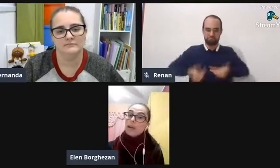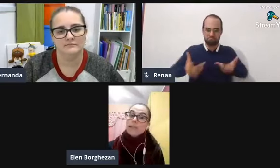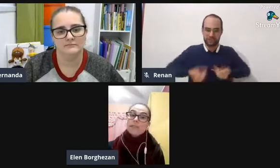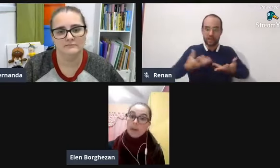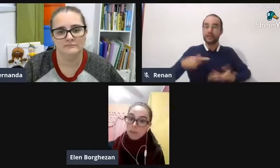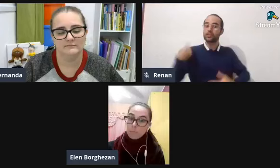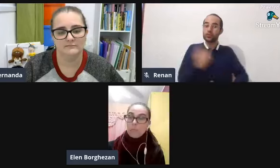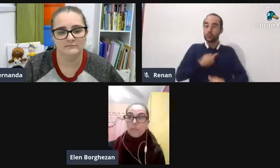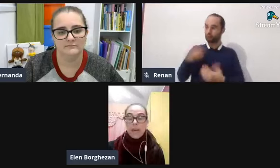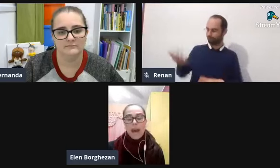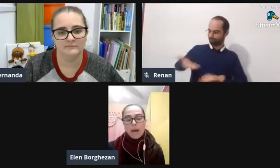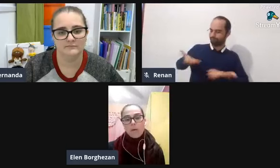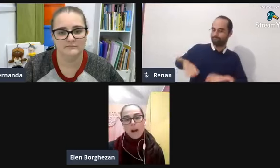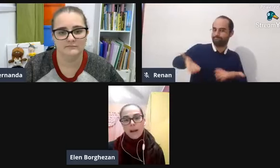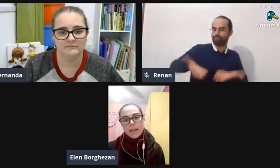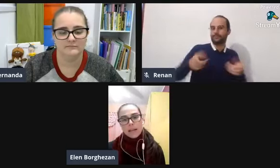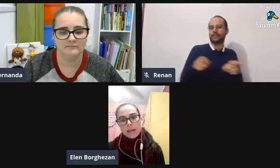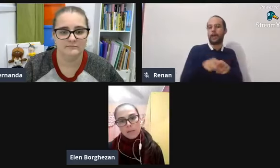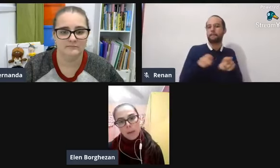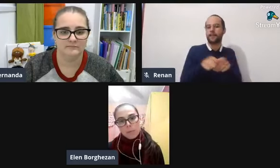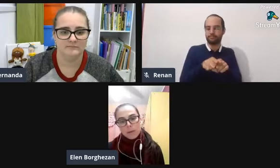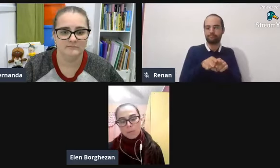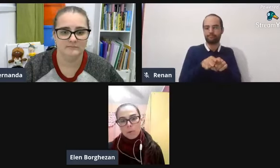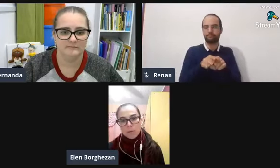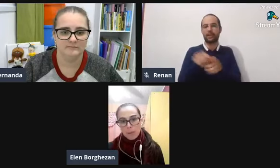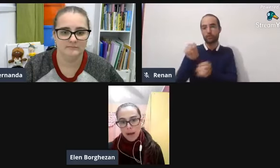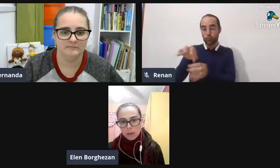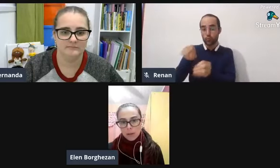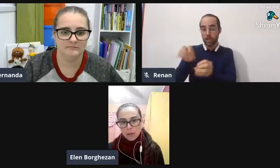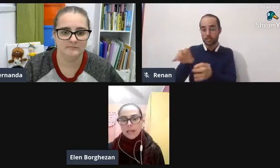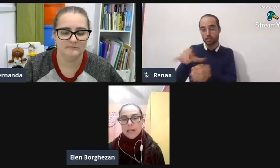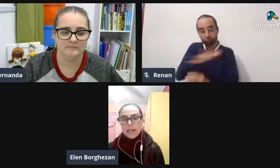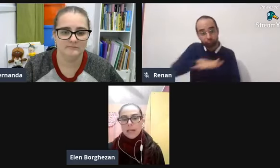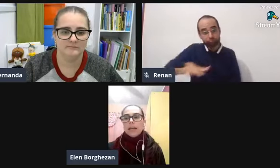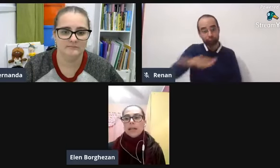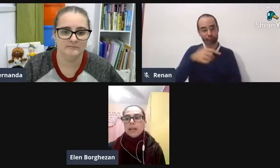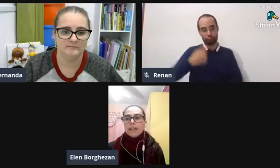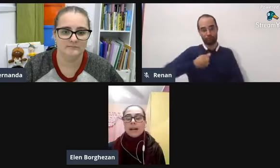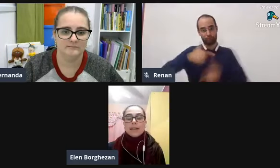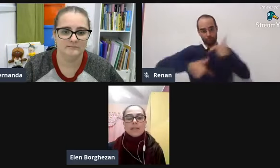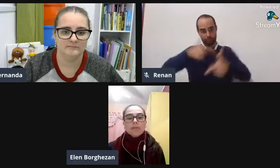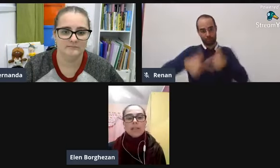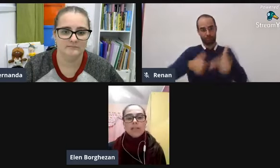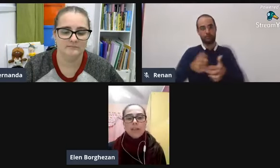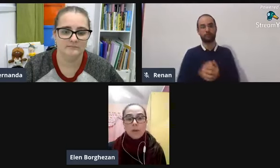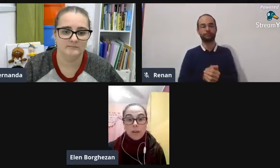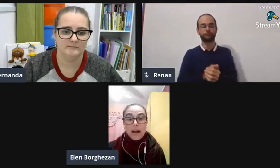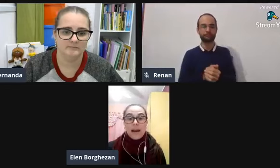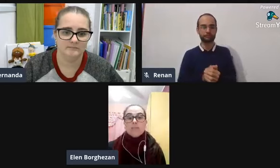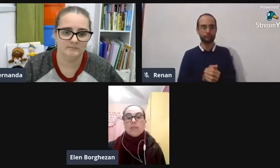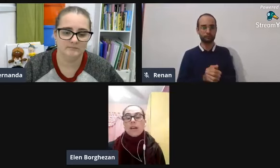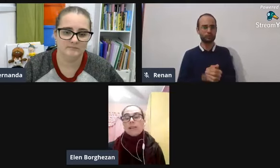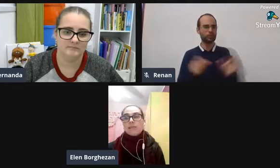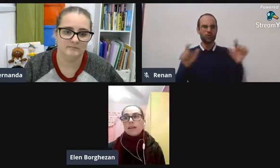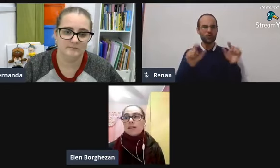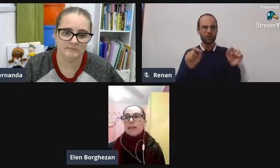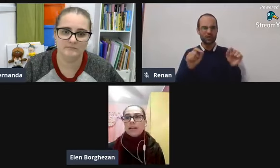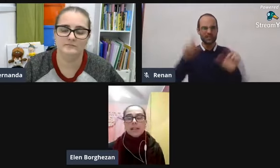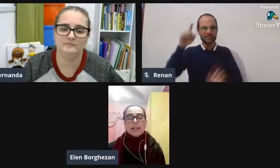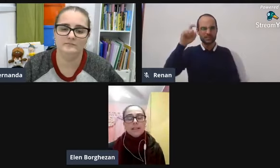da educação, que é a linha que é mais para o meu trabalho. Na questão da